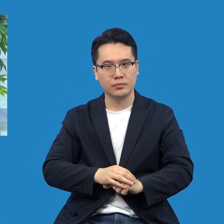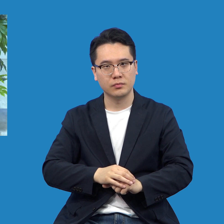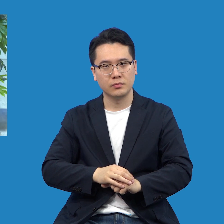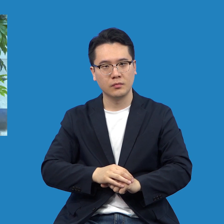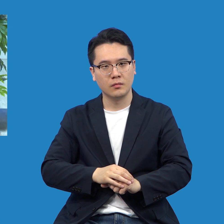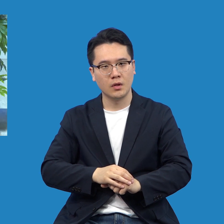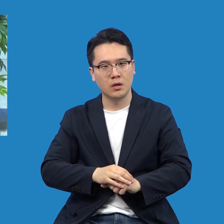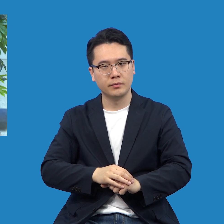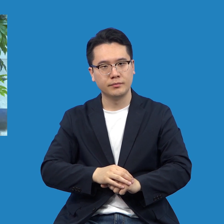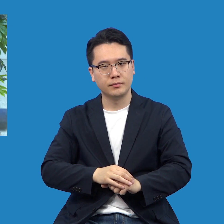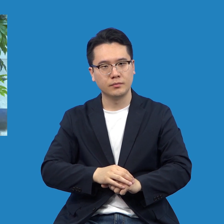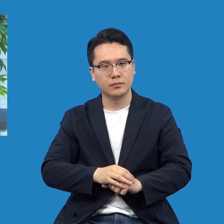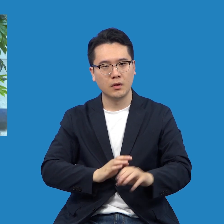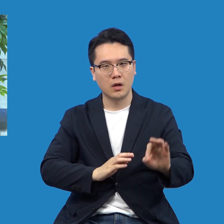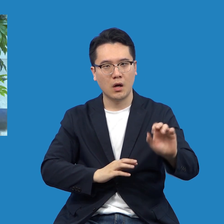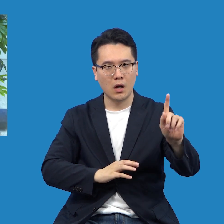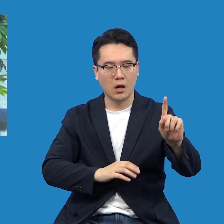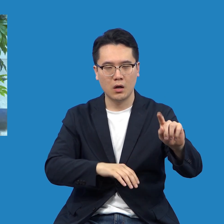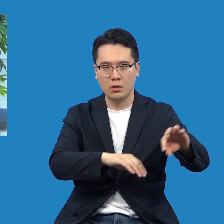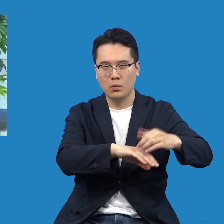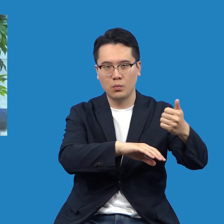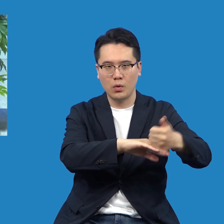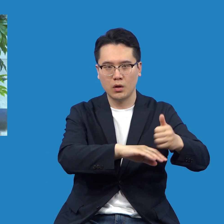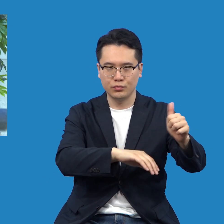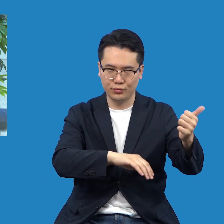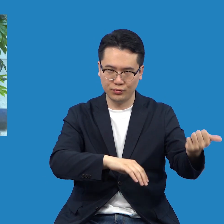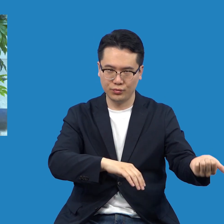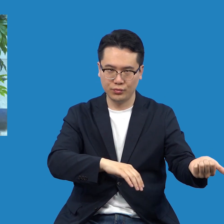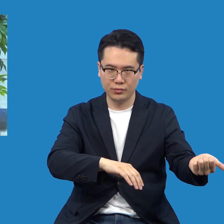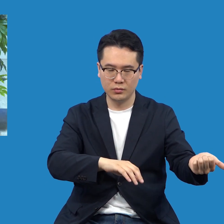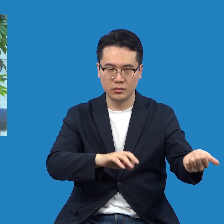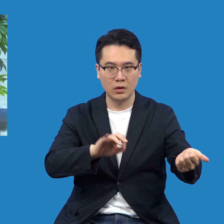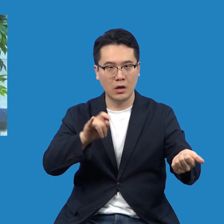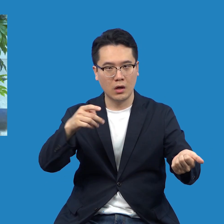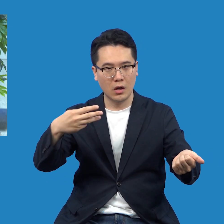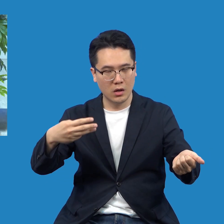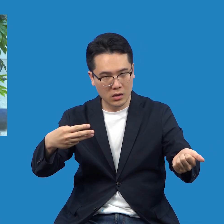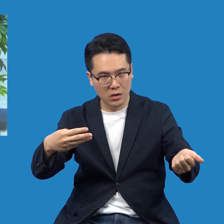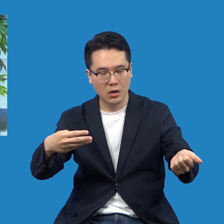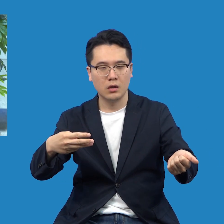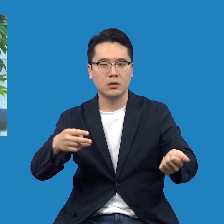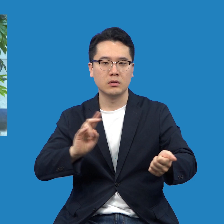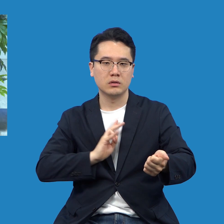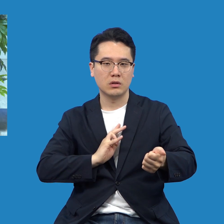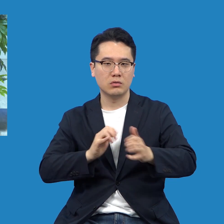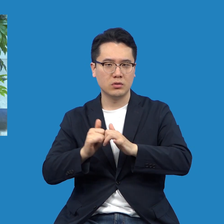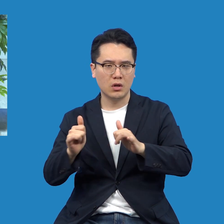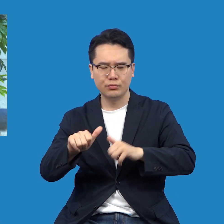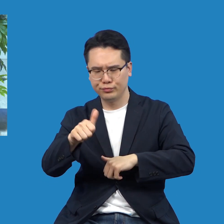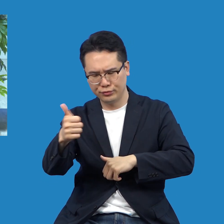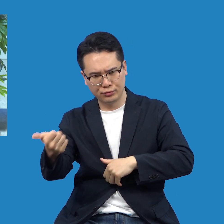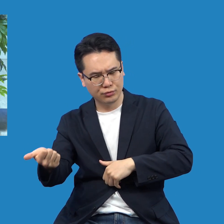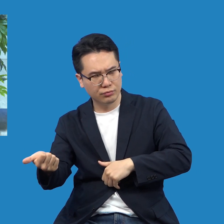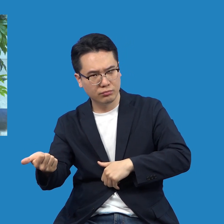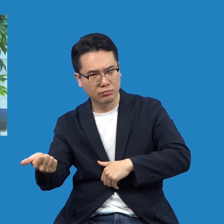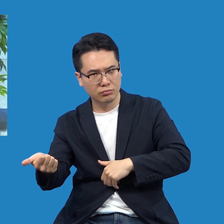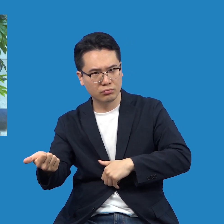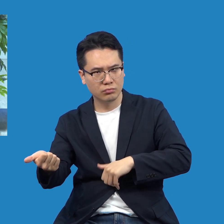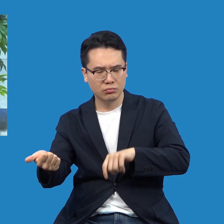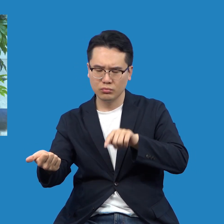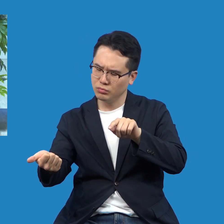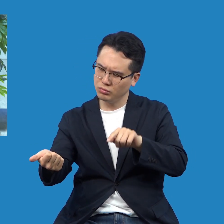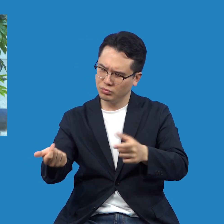아시아의 죽음 이야기와 엘리야의 그 마지막 최후가 같을 수 있을까?